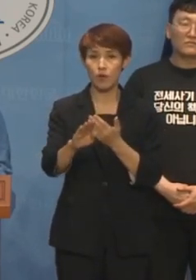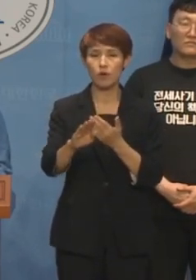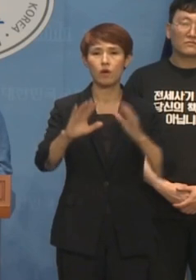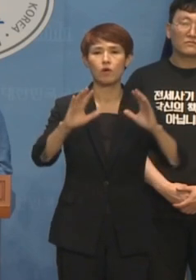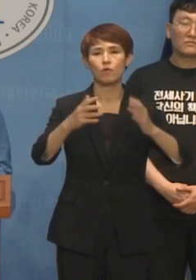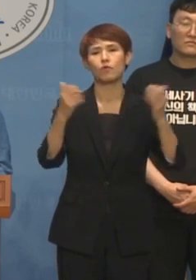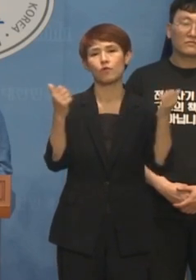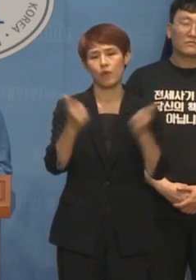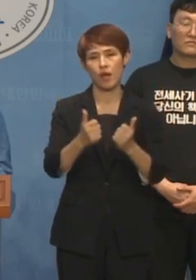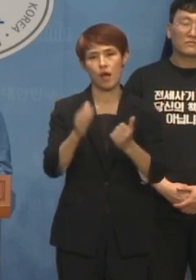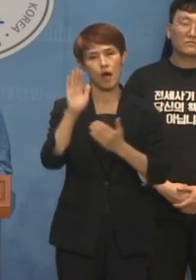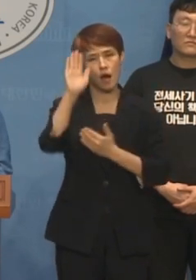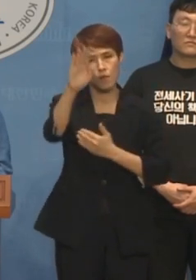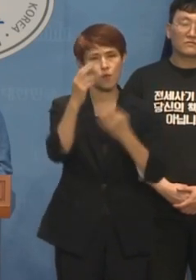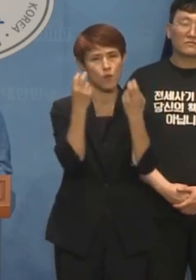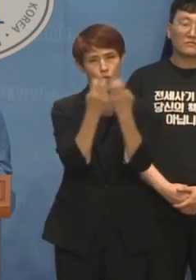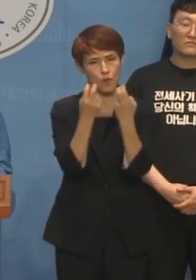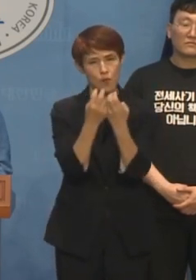국회 일정과 관련해서